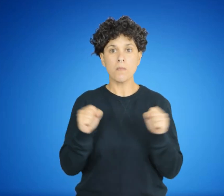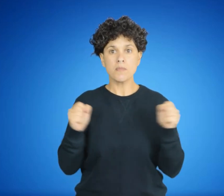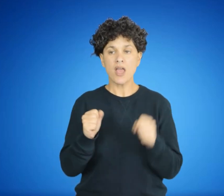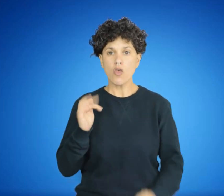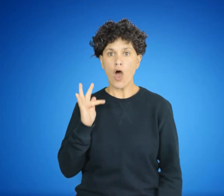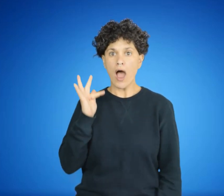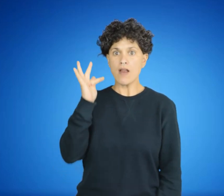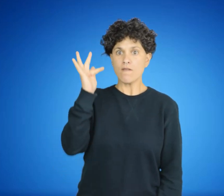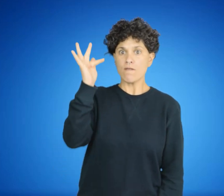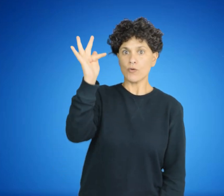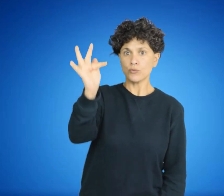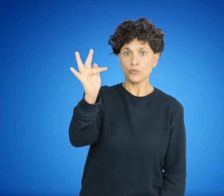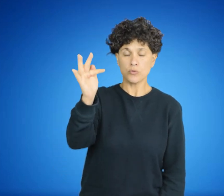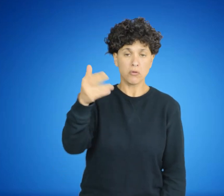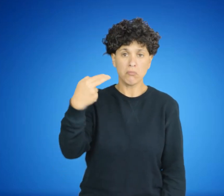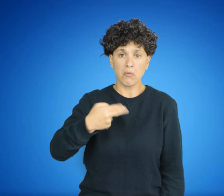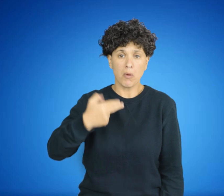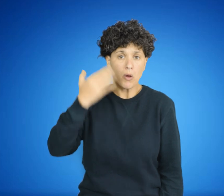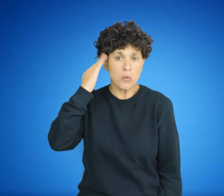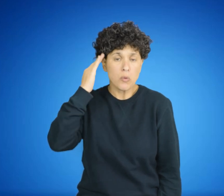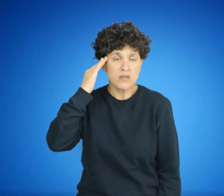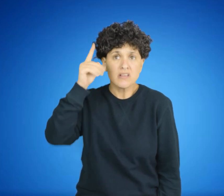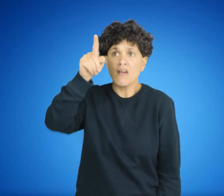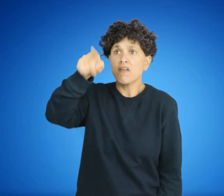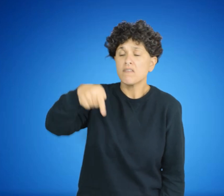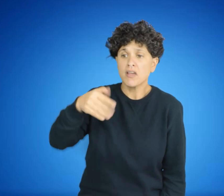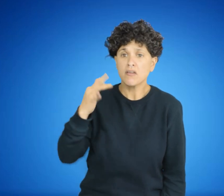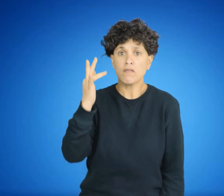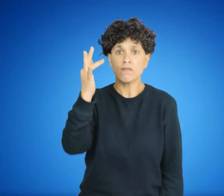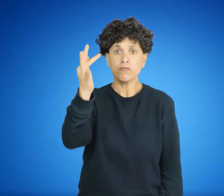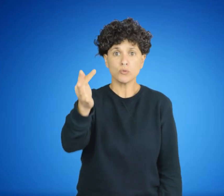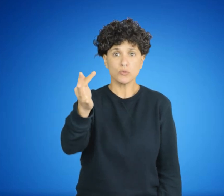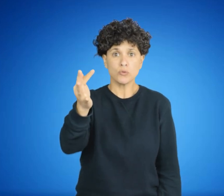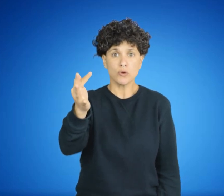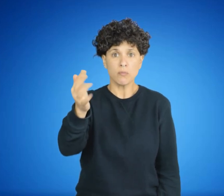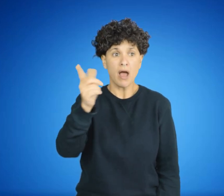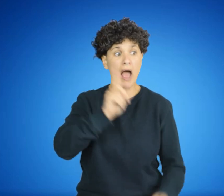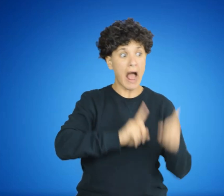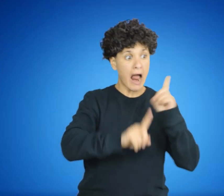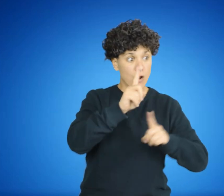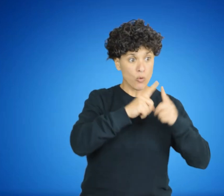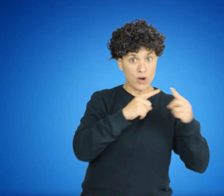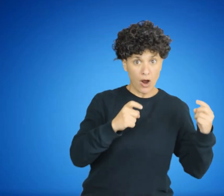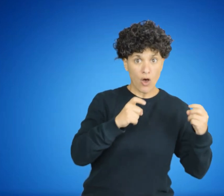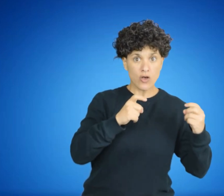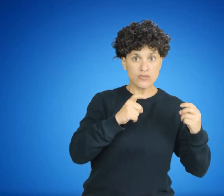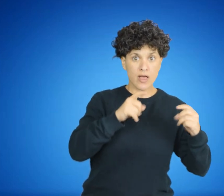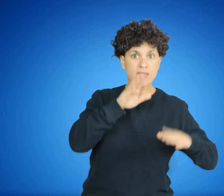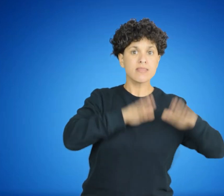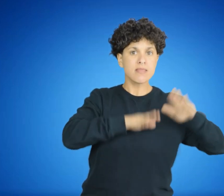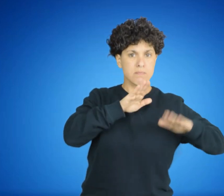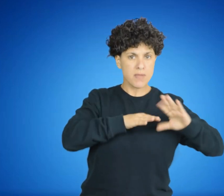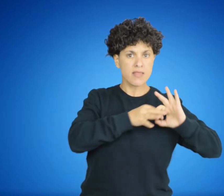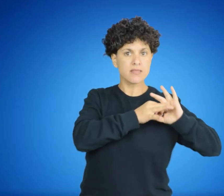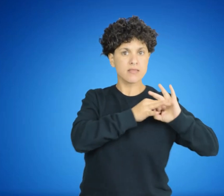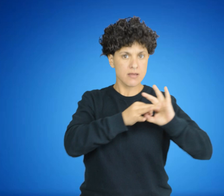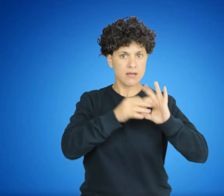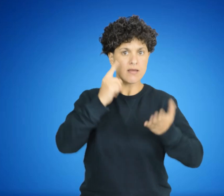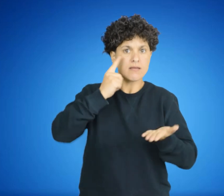al futuro el futuro ni depende enteramente de nosotros ni tampoco nos es totalmente ajeno de